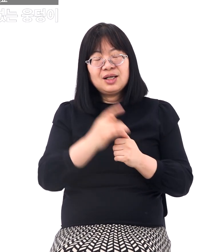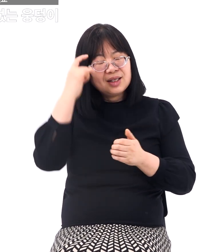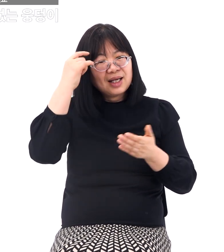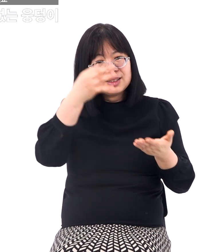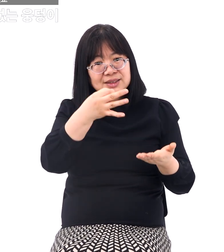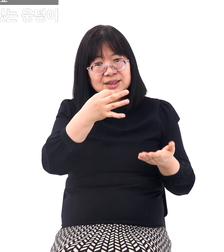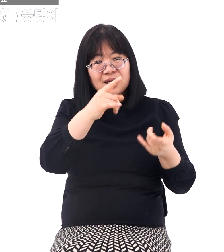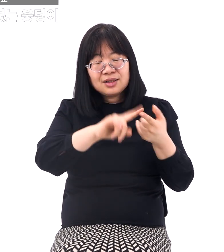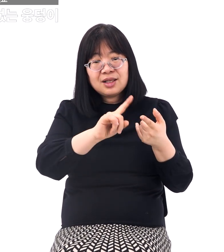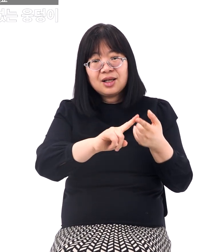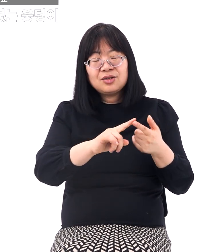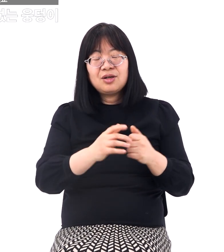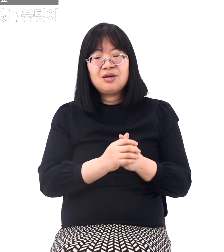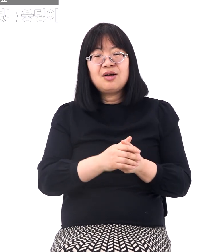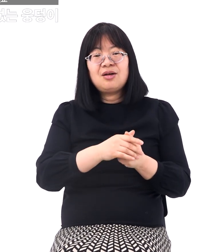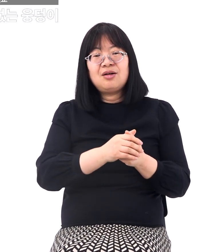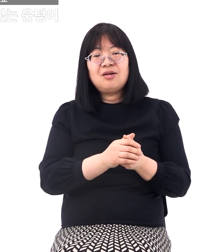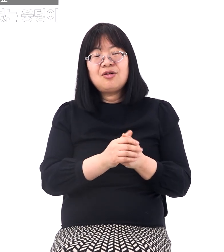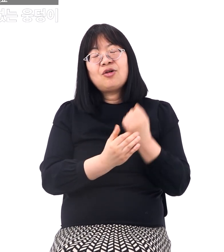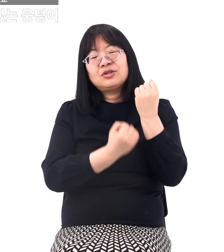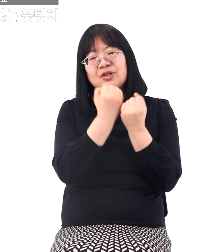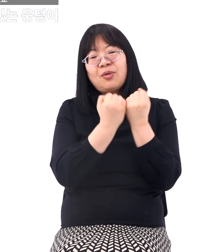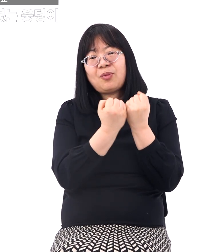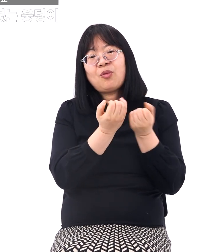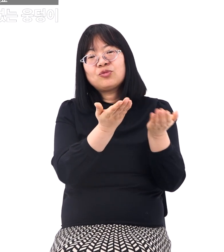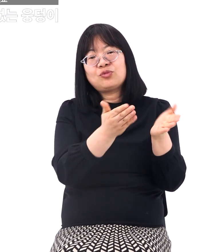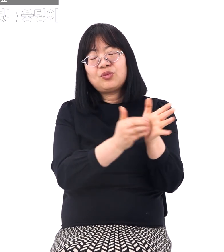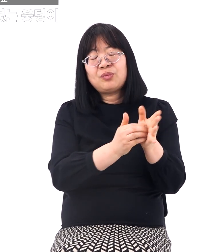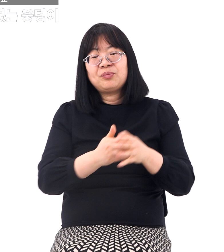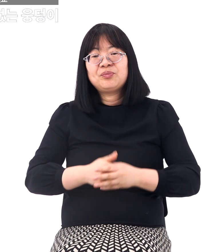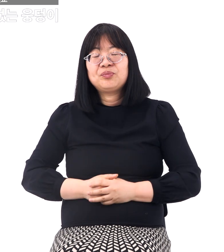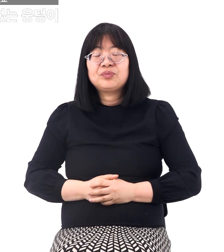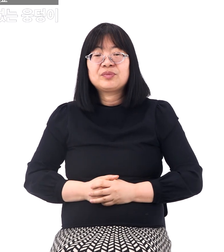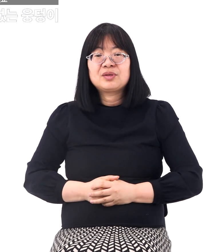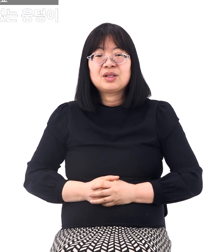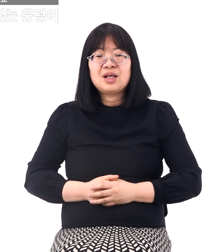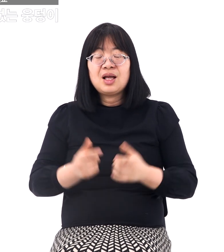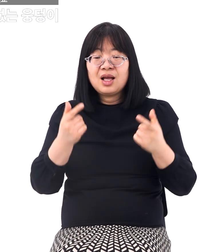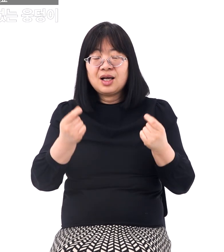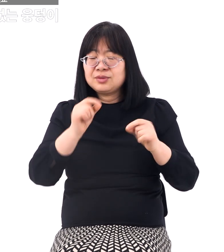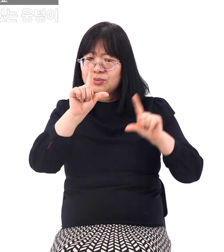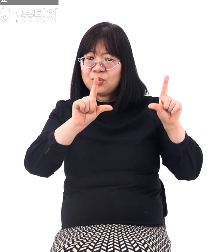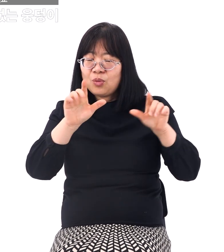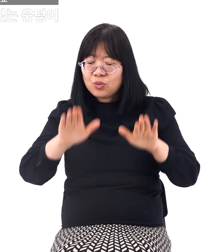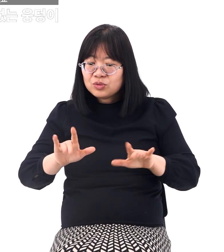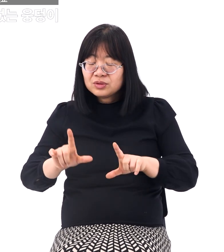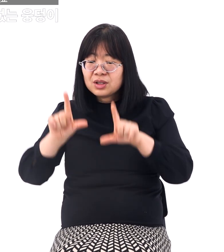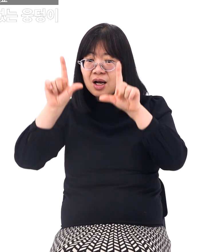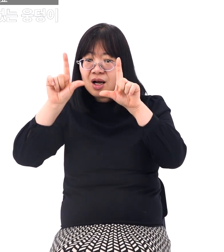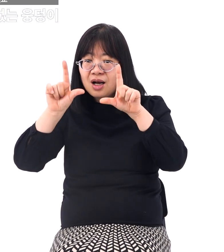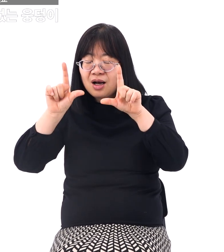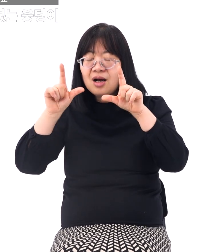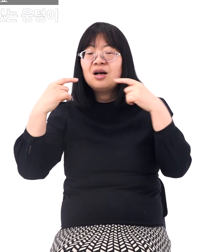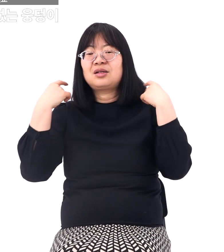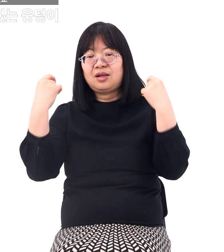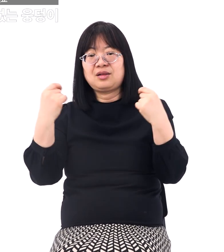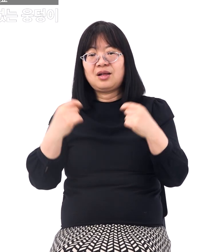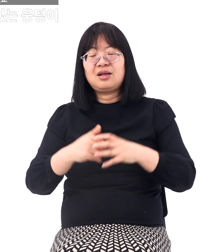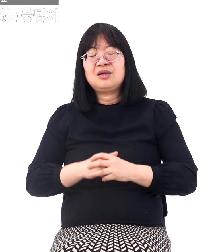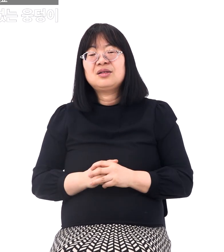가치관을 그대로 설명한 겁니다. 사실 이런 그림은 오늘날에도 다르지